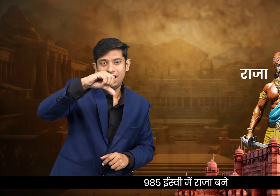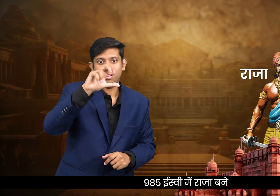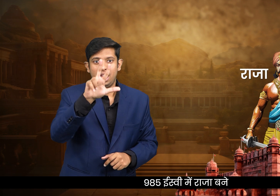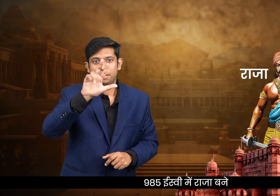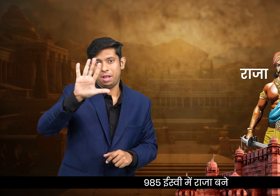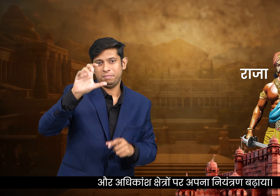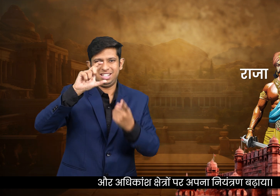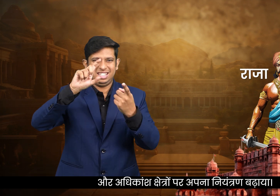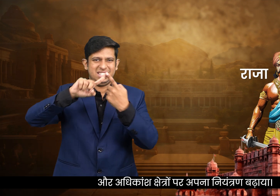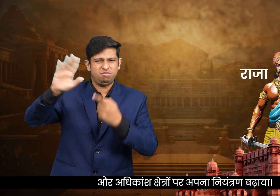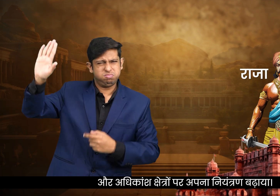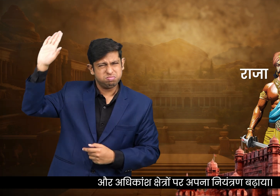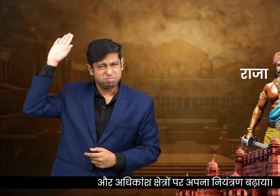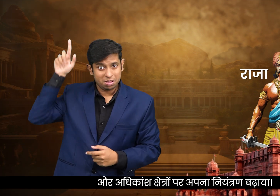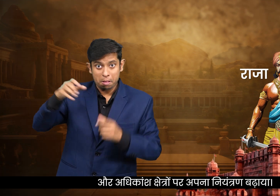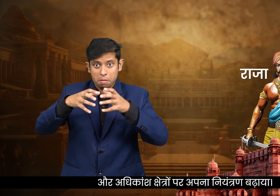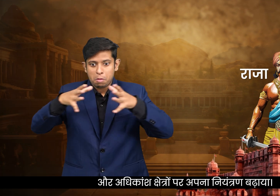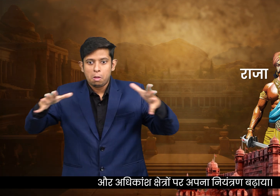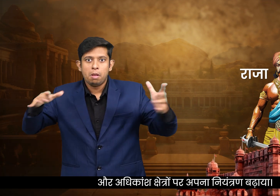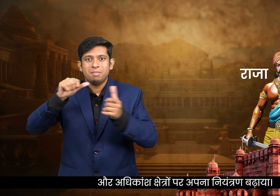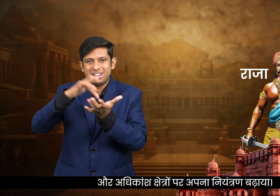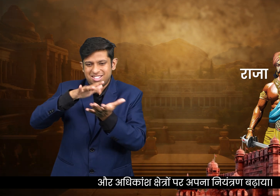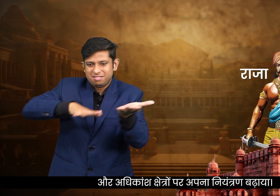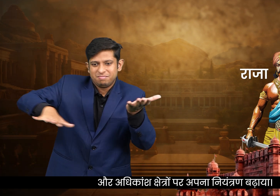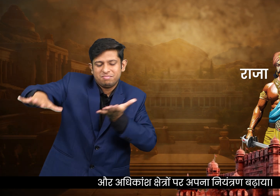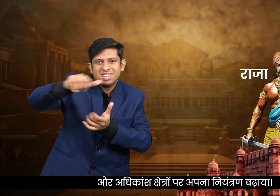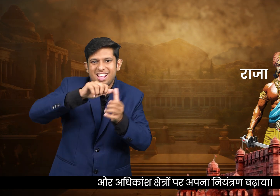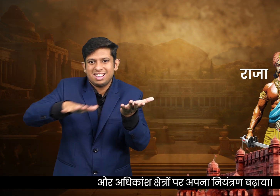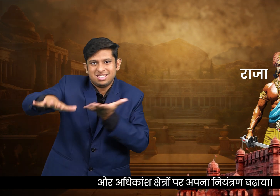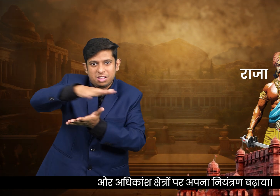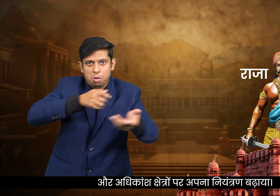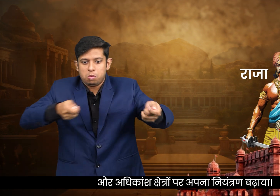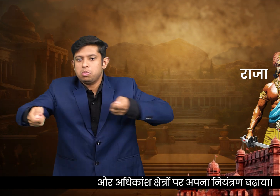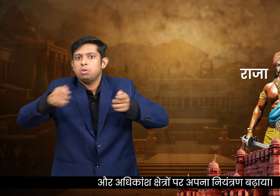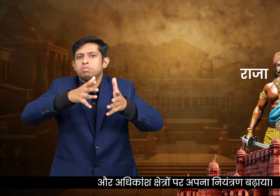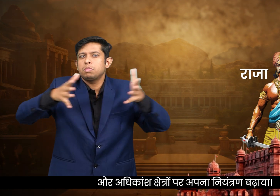बने और अधिकांश क्षेत्रों पर अपना नियंत्रण बढ़ाया।